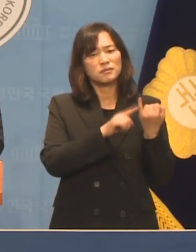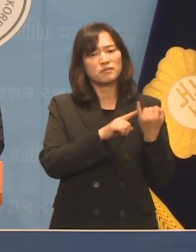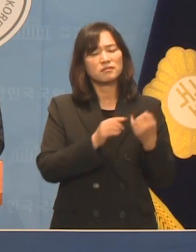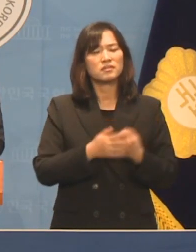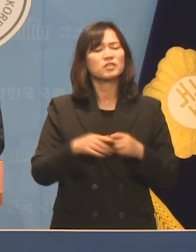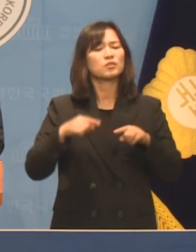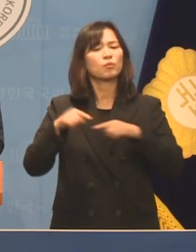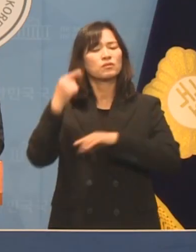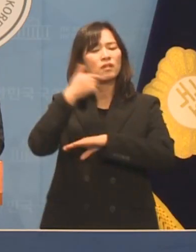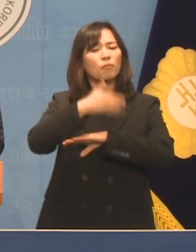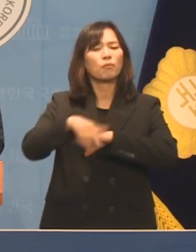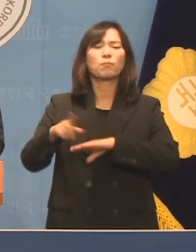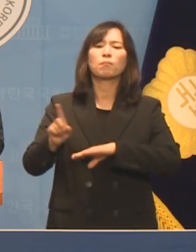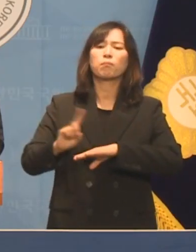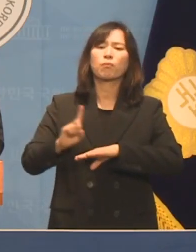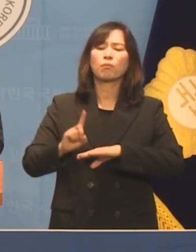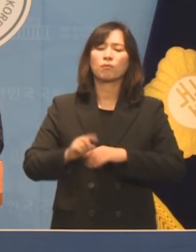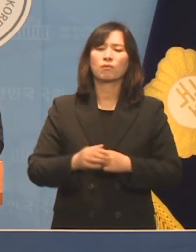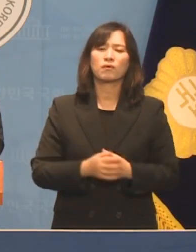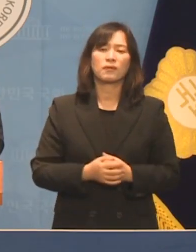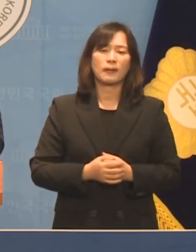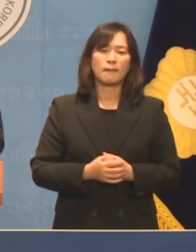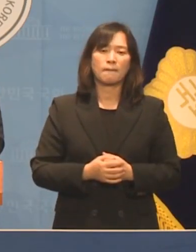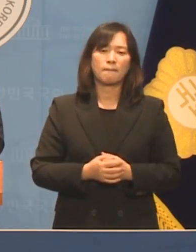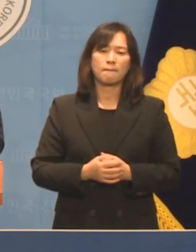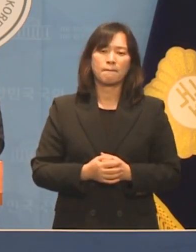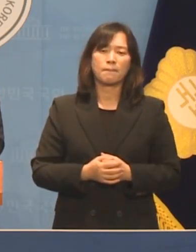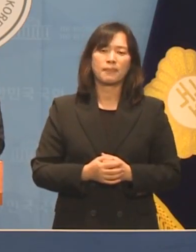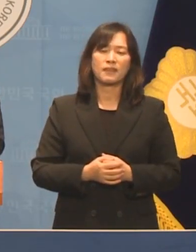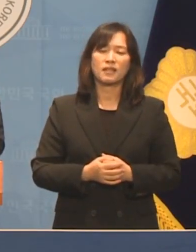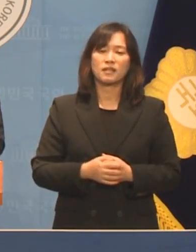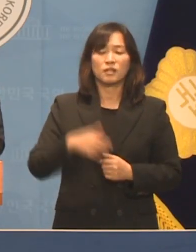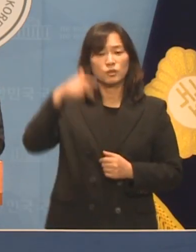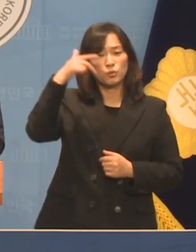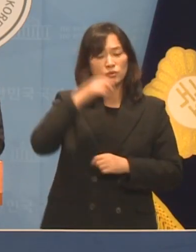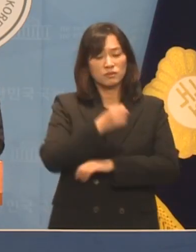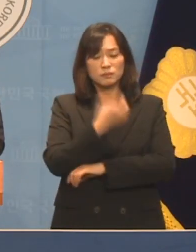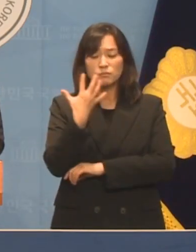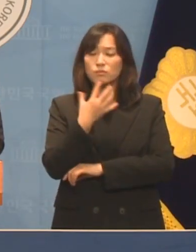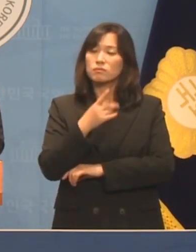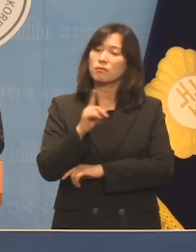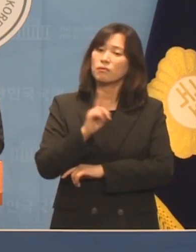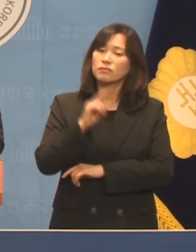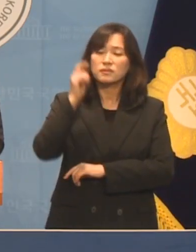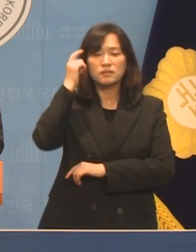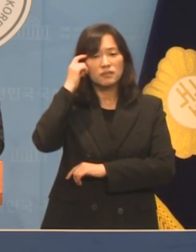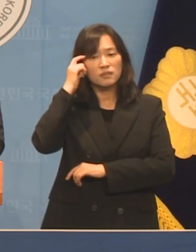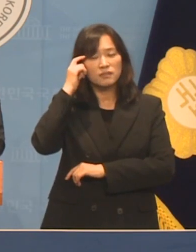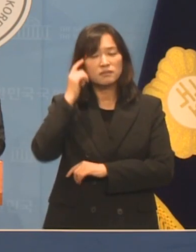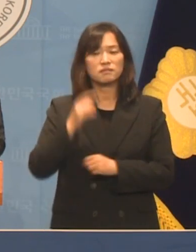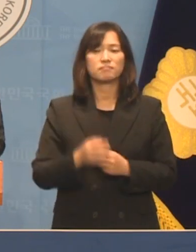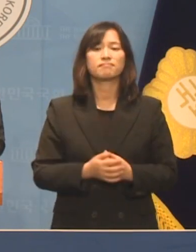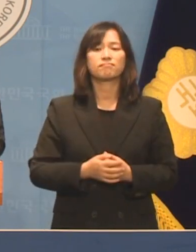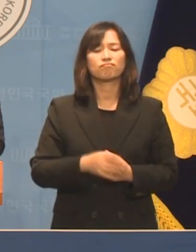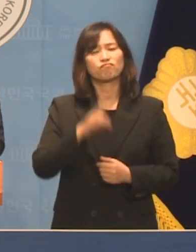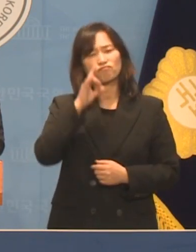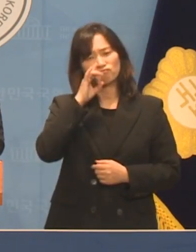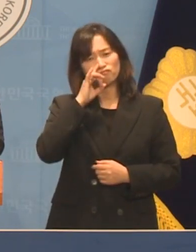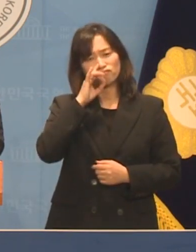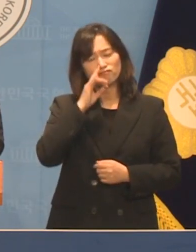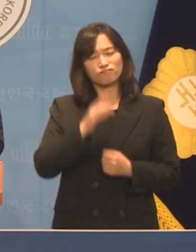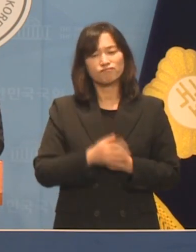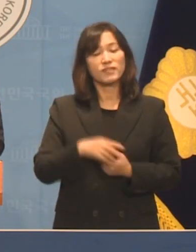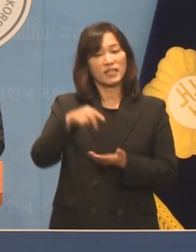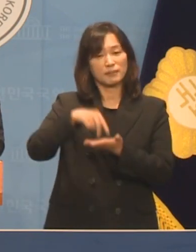정치 개입은 어디까지 뻗쳐져 있는 것입니까? 그리고 조선일보는 이에 대해서 어떻게 생각할지 궁금합니다.